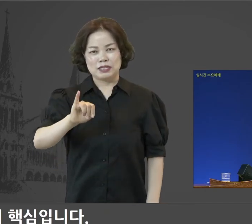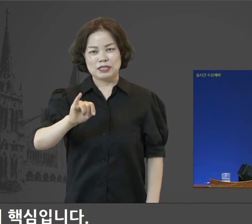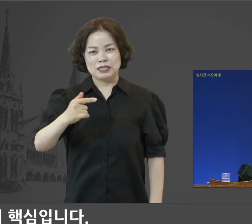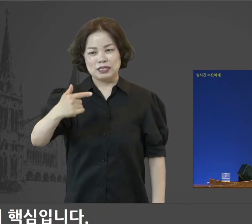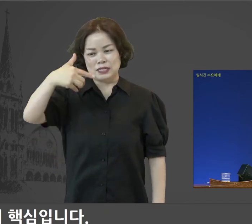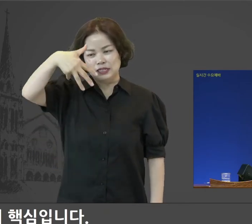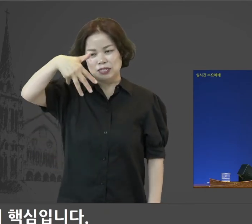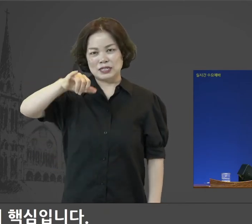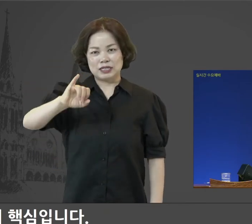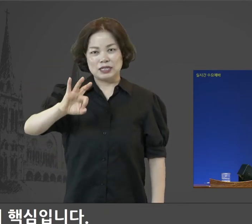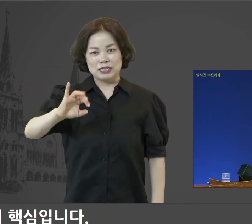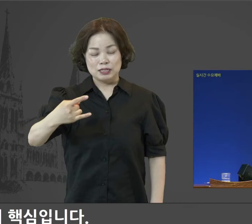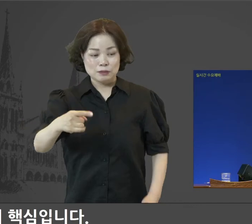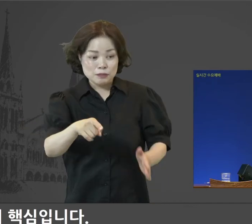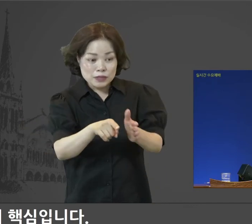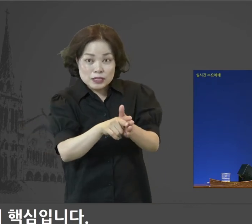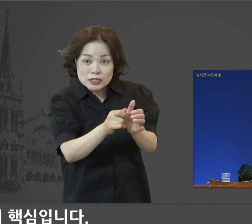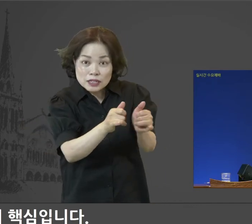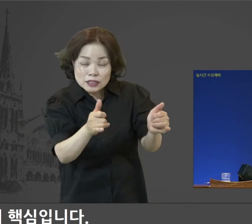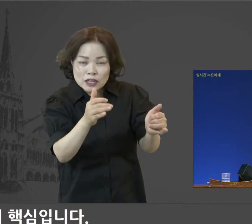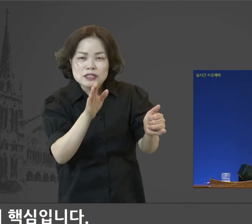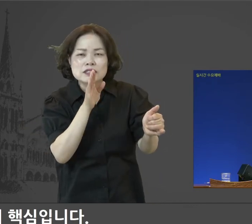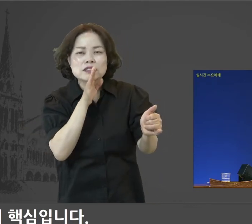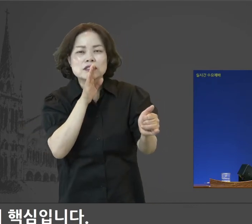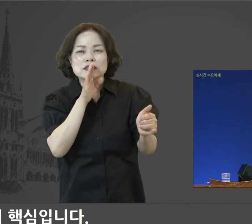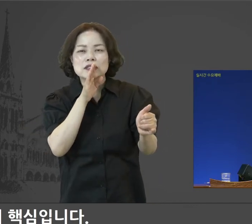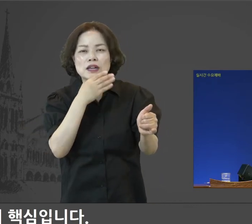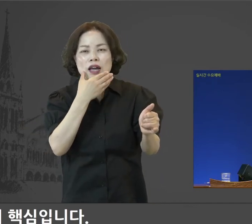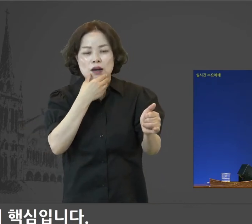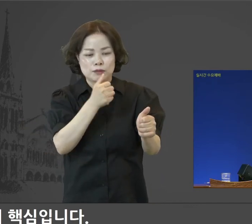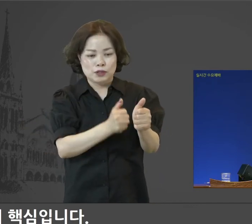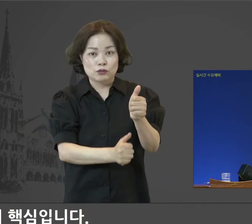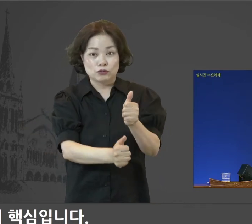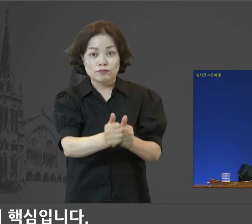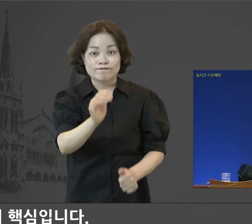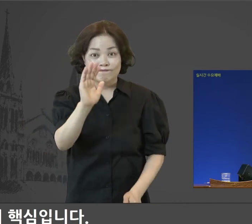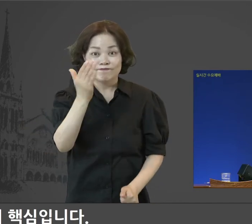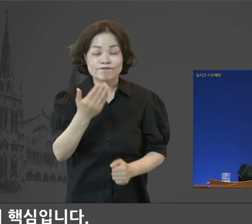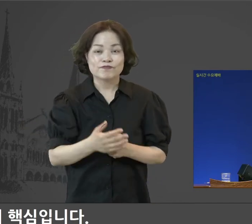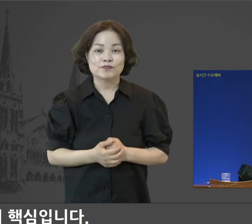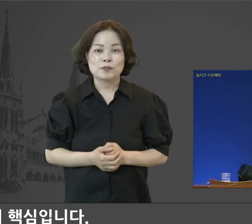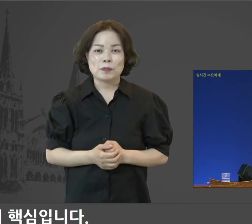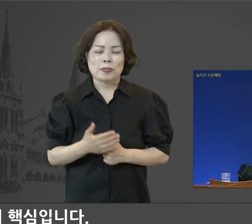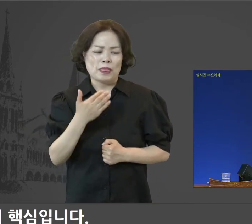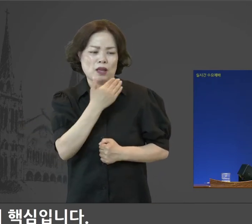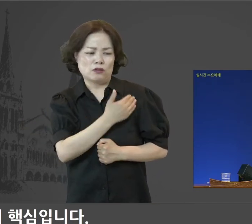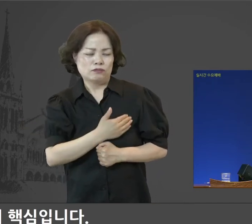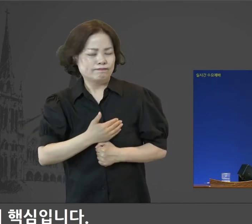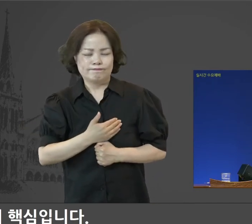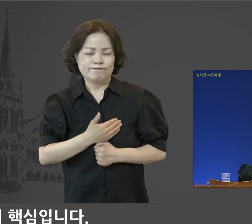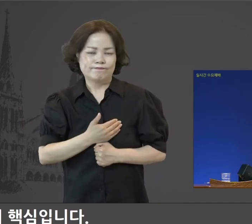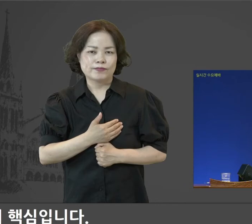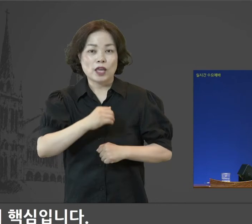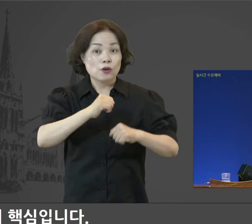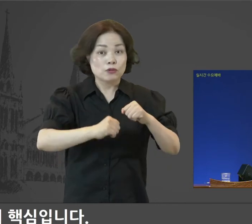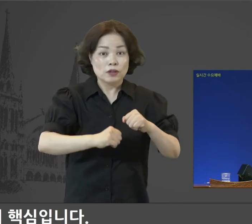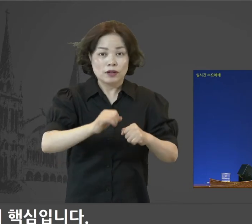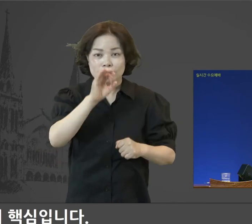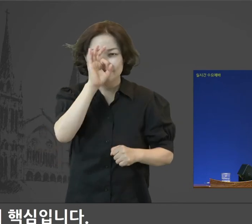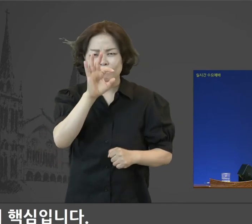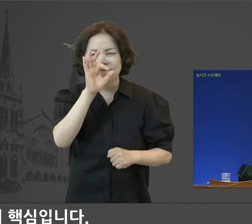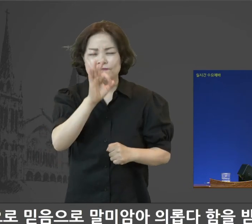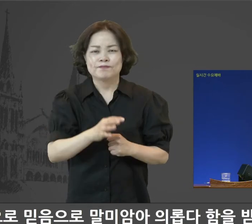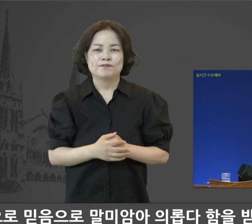믿는 자들은 진정한 아브라함의 후손이 되는 줄 믿습니다. 육체를 따라 되지 않습니다. 행위로 되지